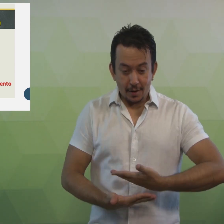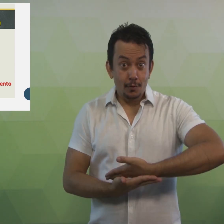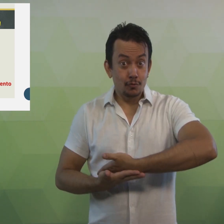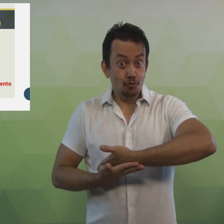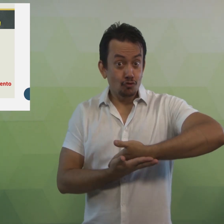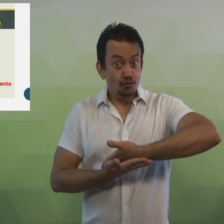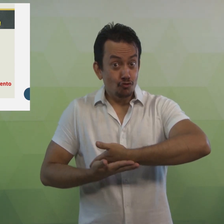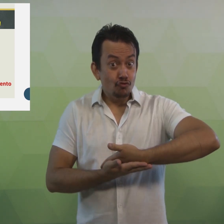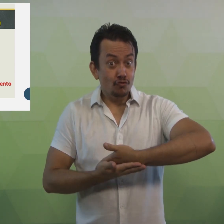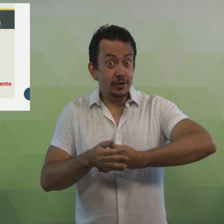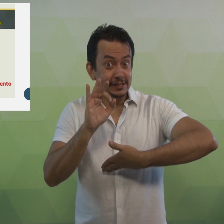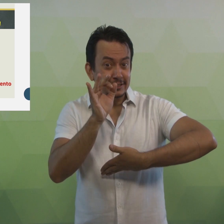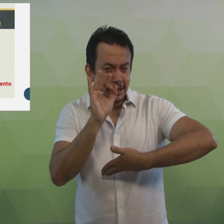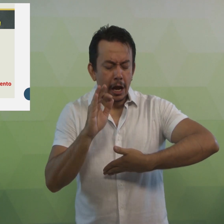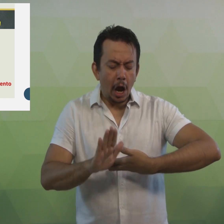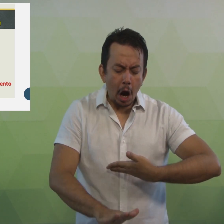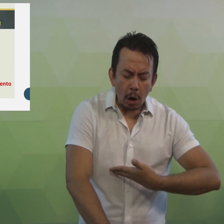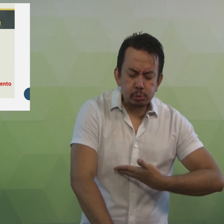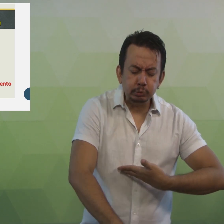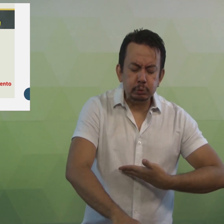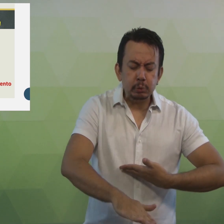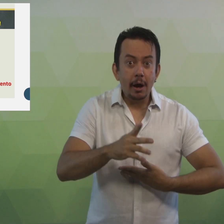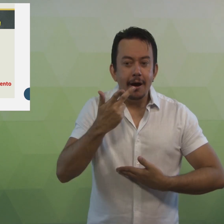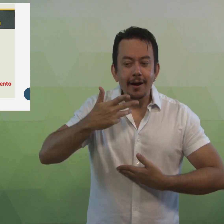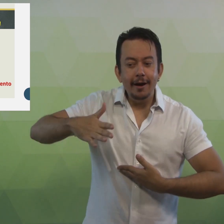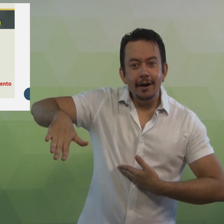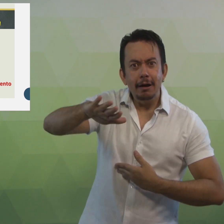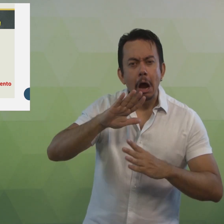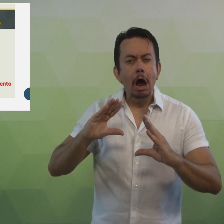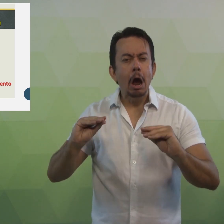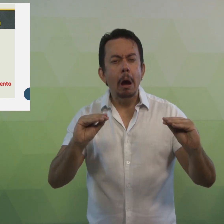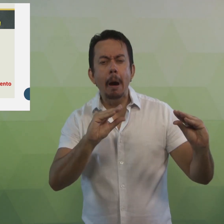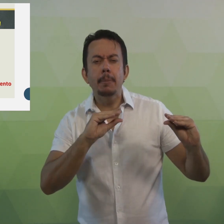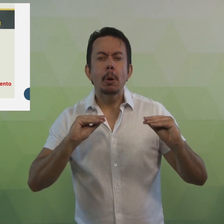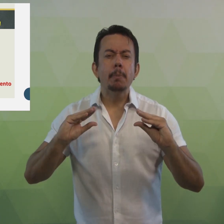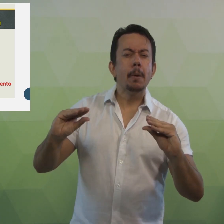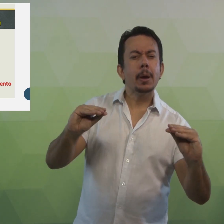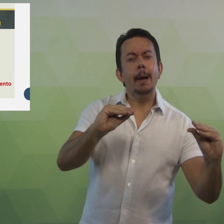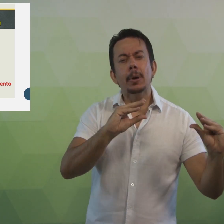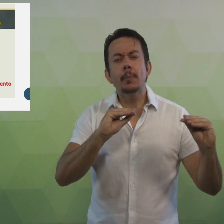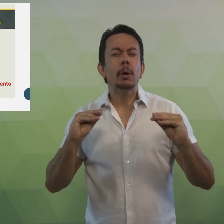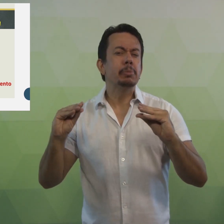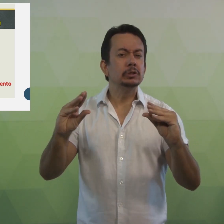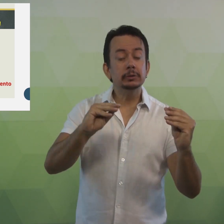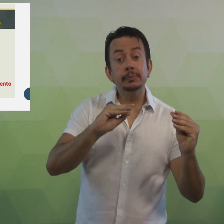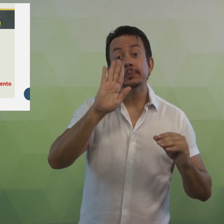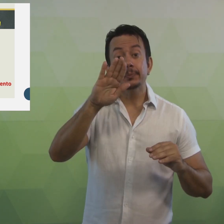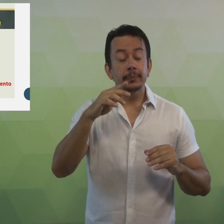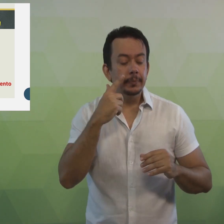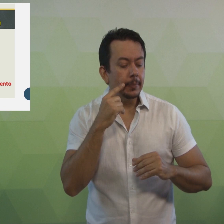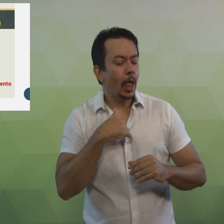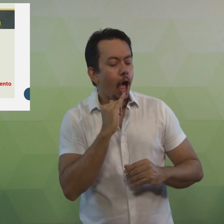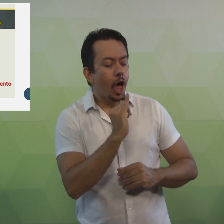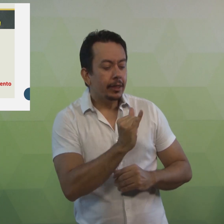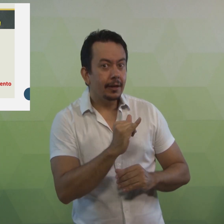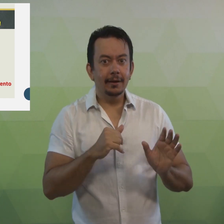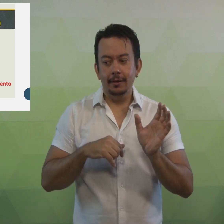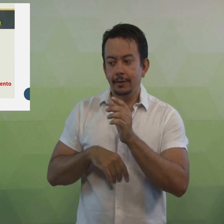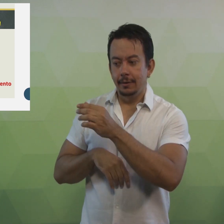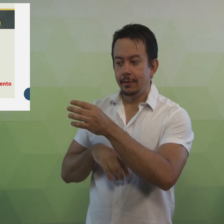quando a mãe tem o bebê, então toda a família começa a se comunicar oralmente. Então, fala